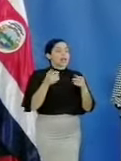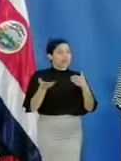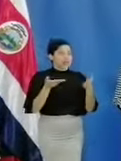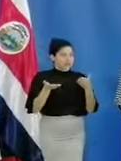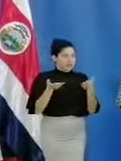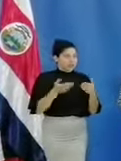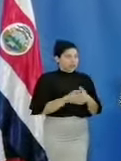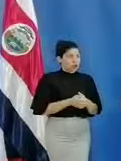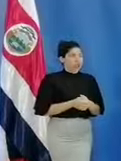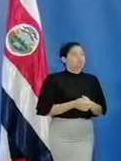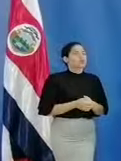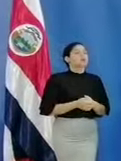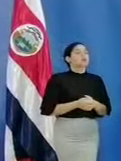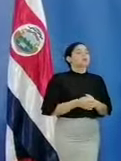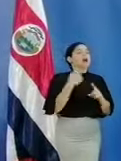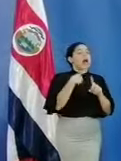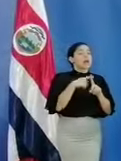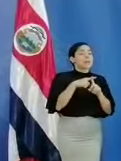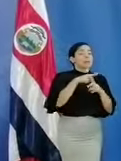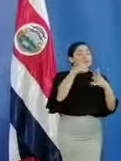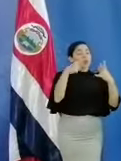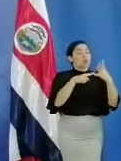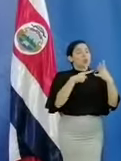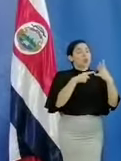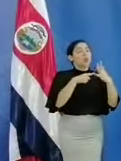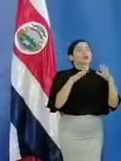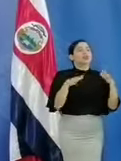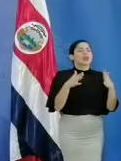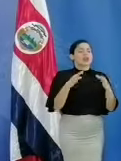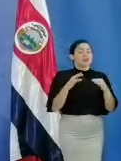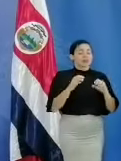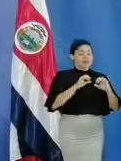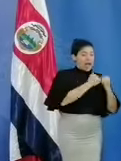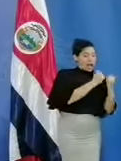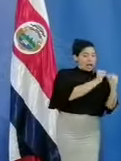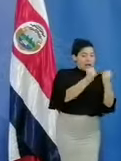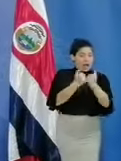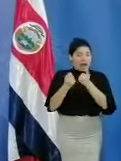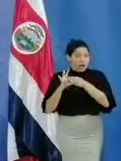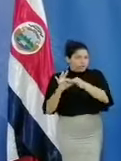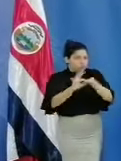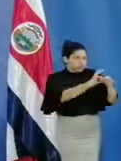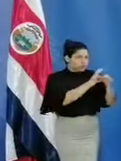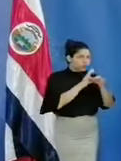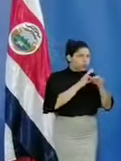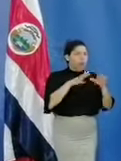servicio. Además, un cuarto elemento es la coordinación intersectorial a través